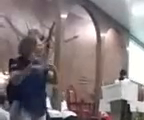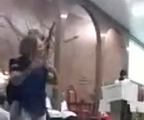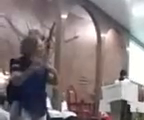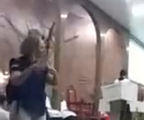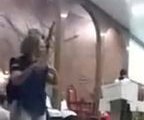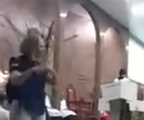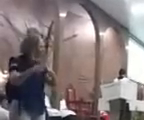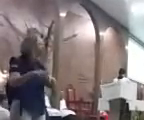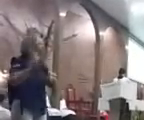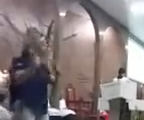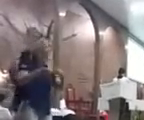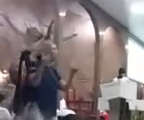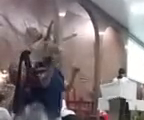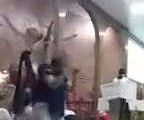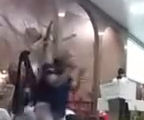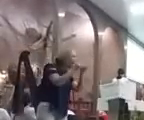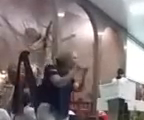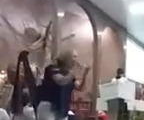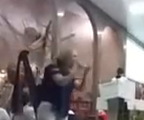perdoa 100 vezes.